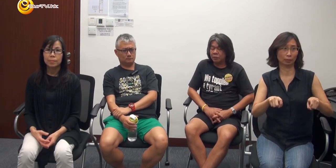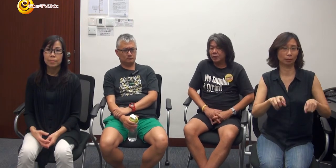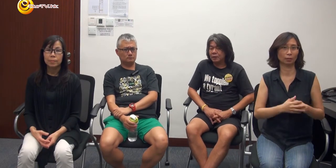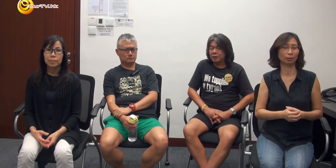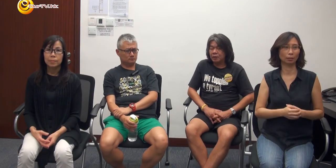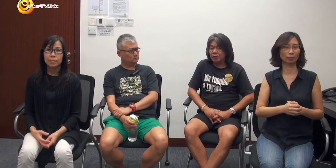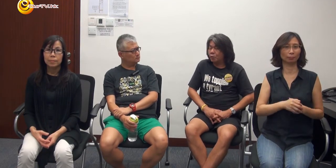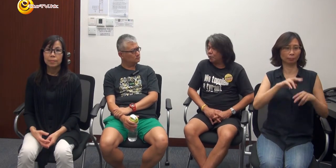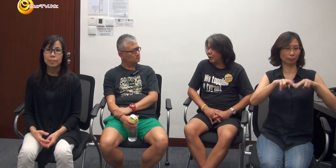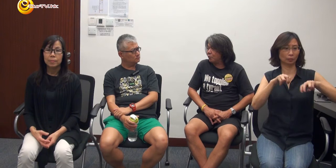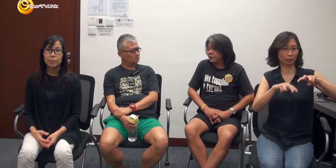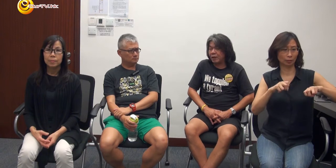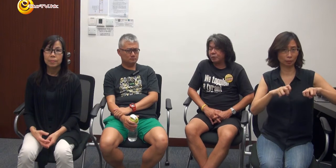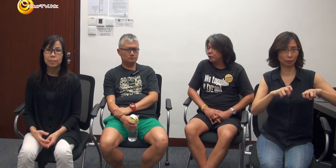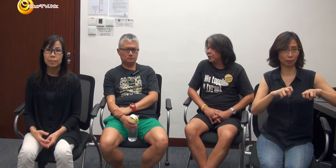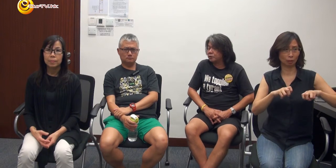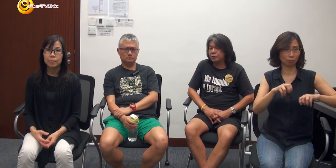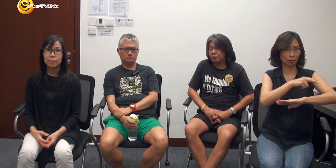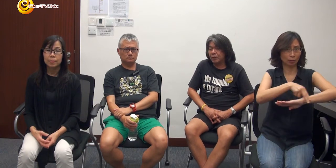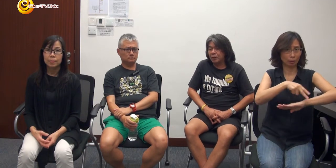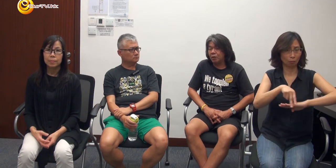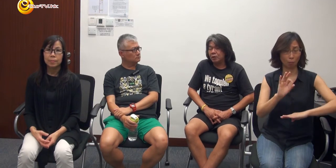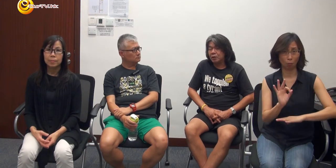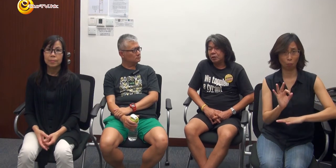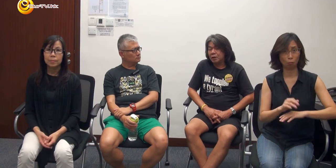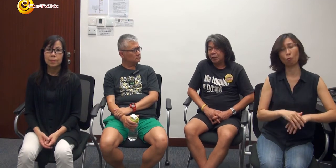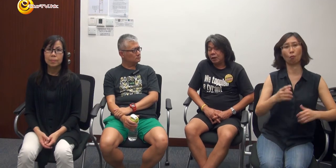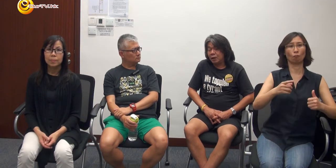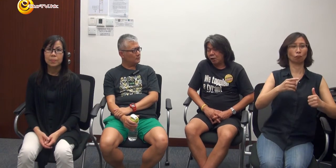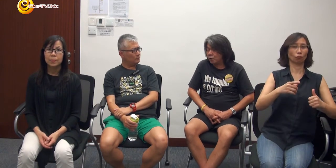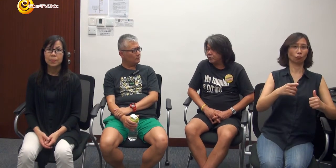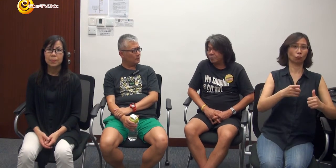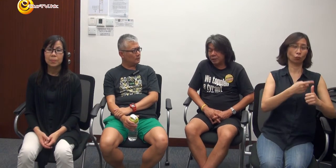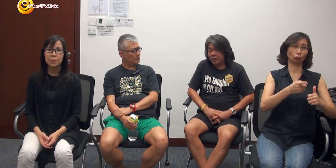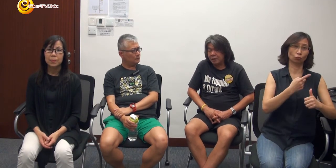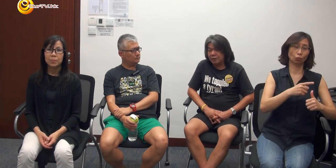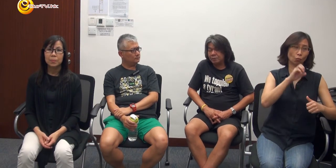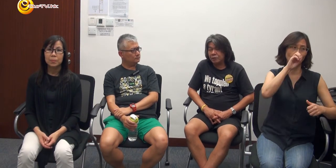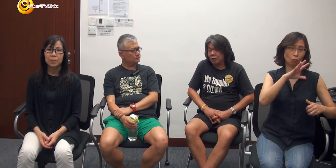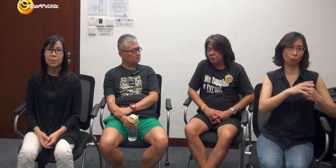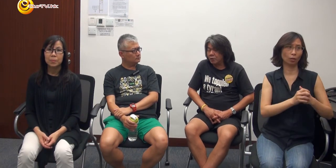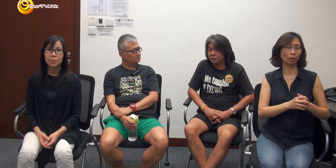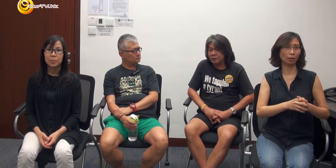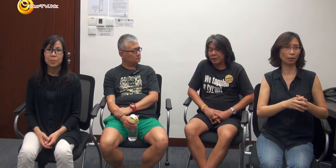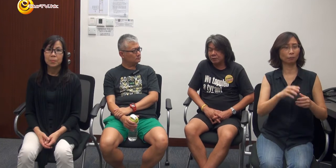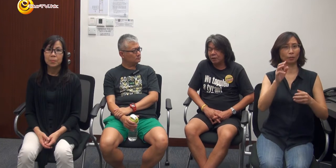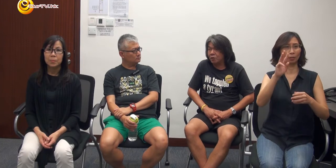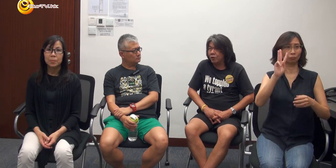咧，佢又冇步驟冇時間表噶嘛。佢初頭就話係個手頭上問題，咁跟住手頭上咧就一查就話佢